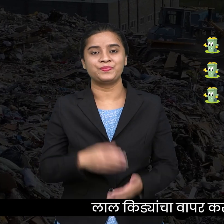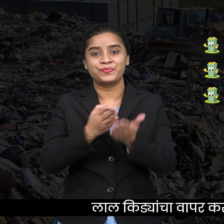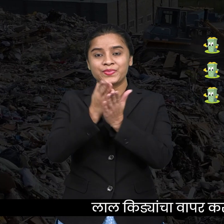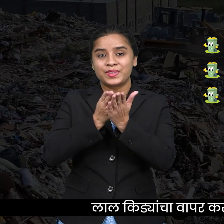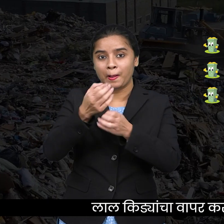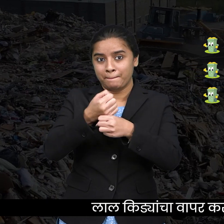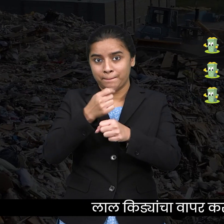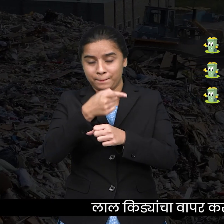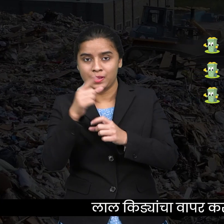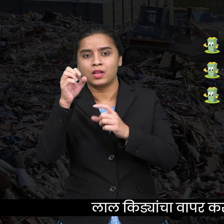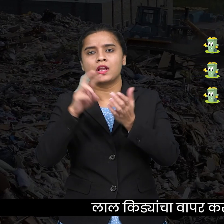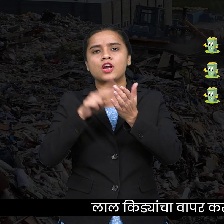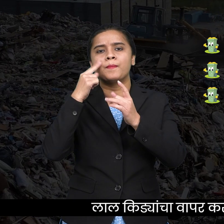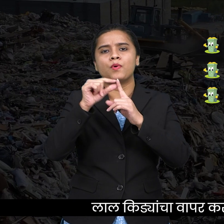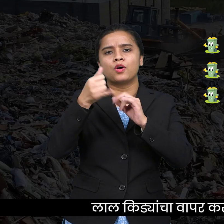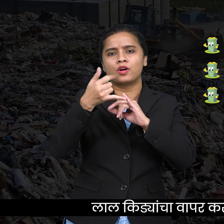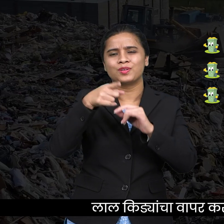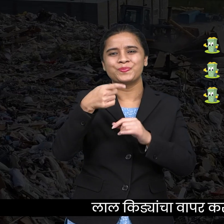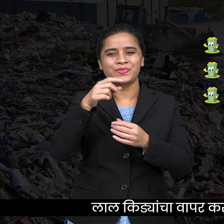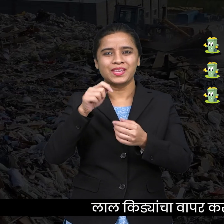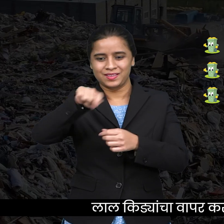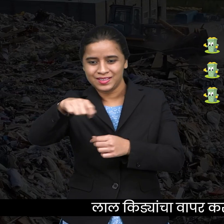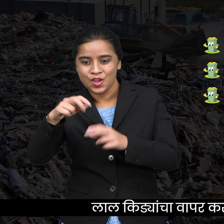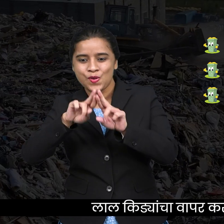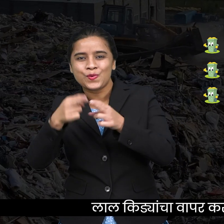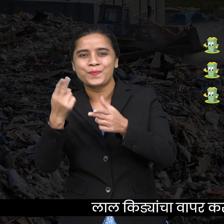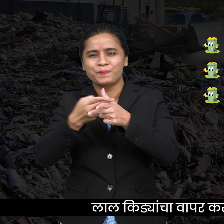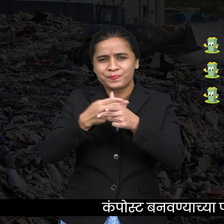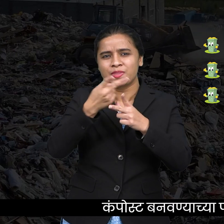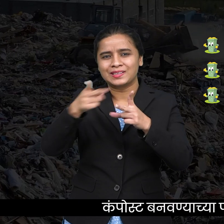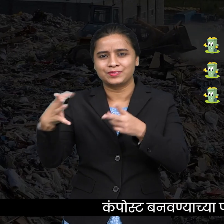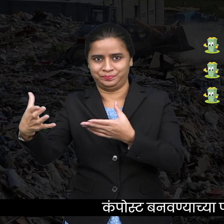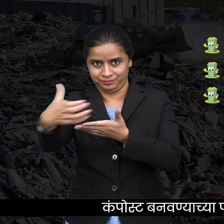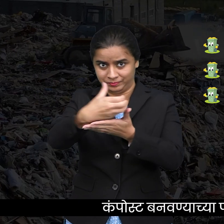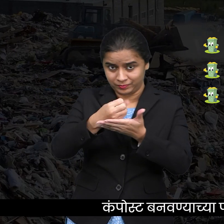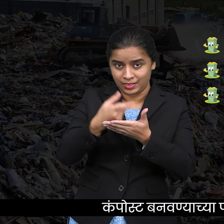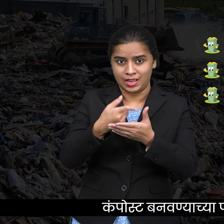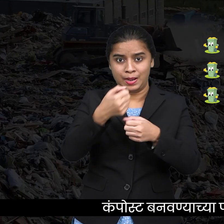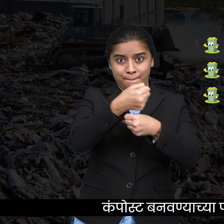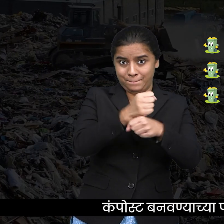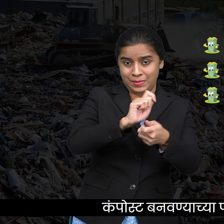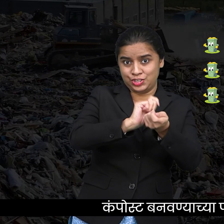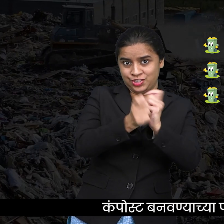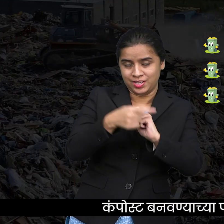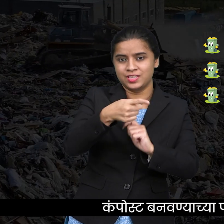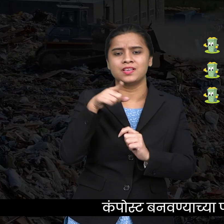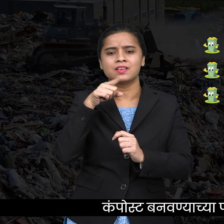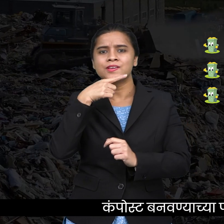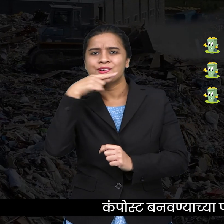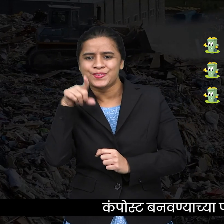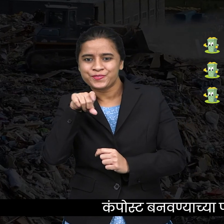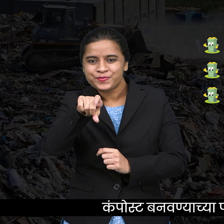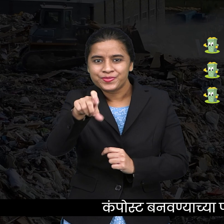लाल किड्यांचा वापर करून स्वयंपाकघरातील कचऱ्यापासून कंपोस्ट बनवण्याच्या पद्धतीला वर्मी कंपोस्टिंग म्हणतात.